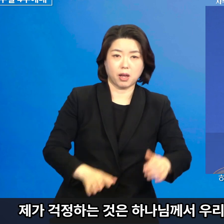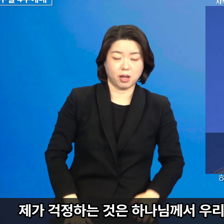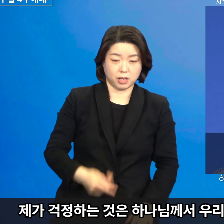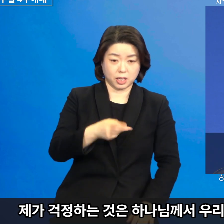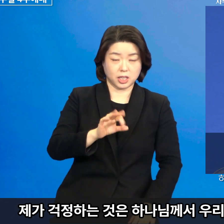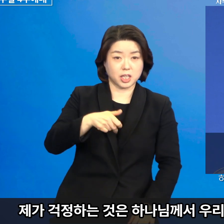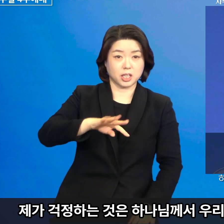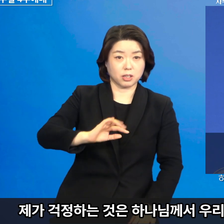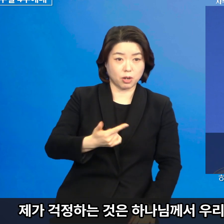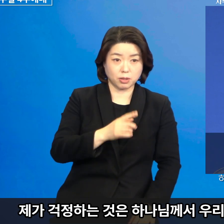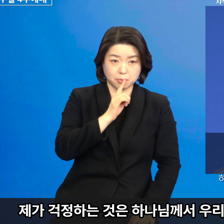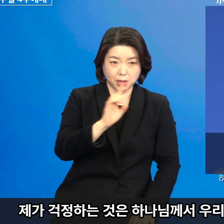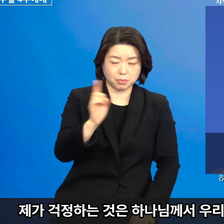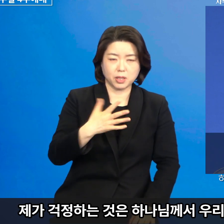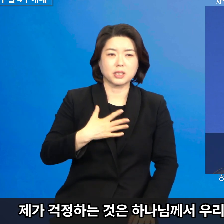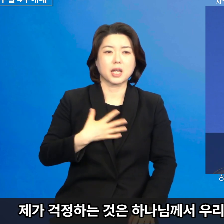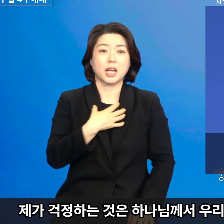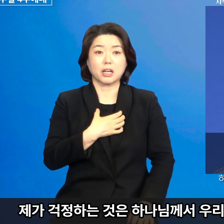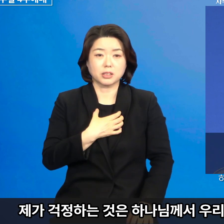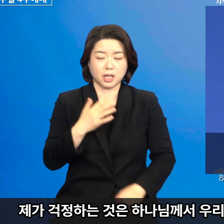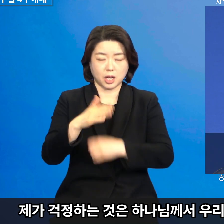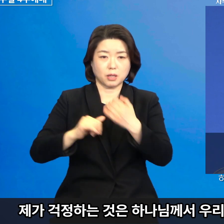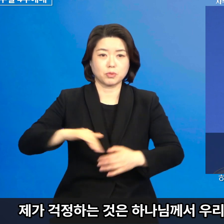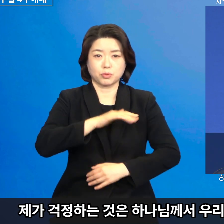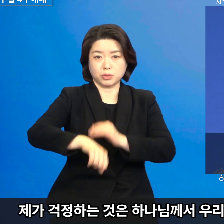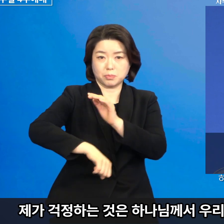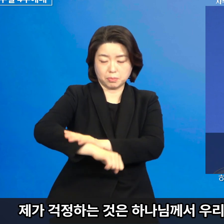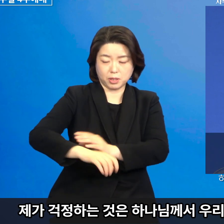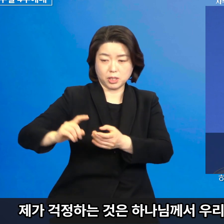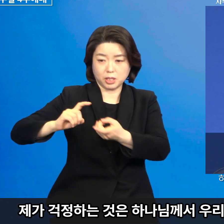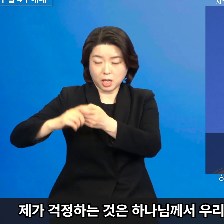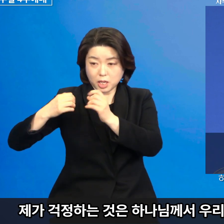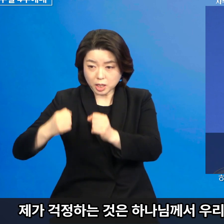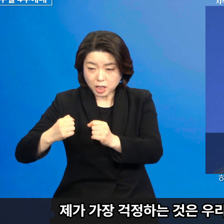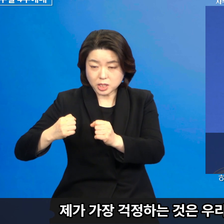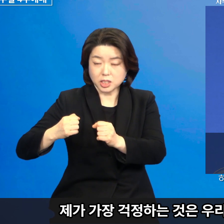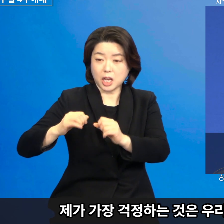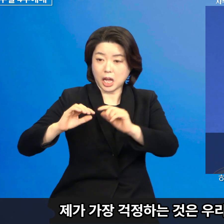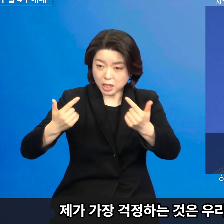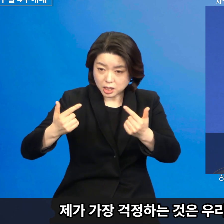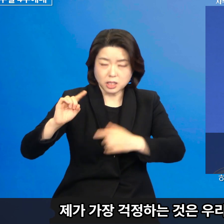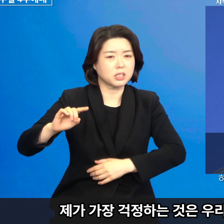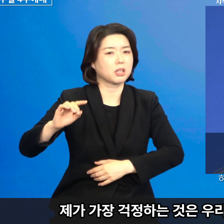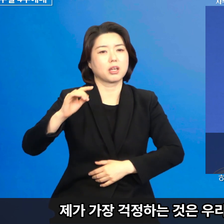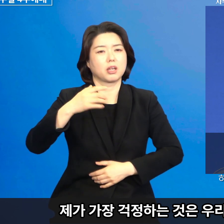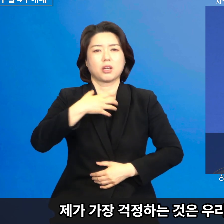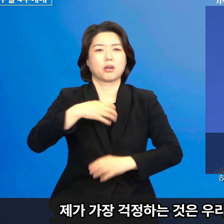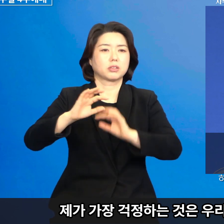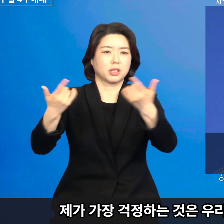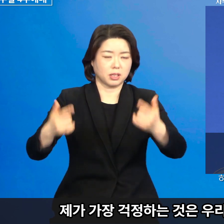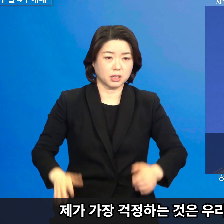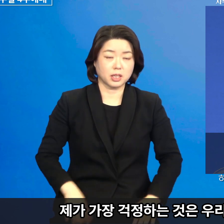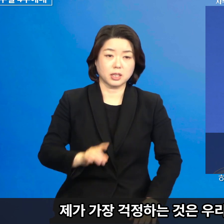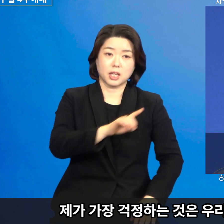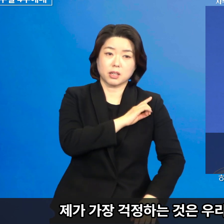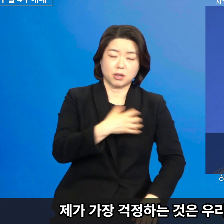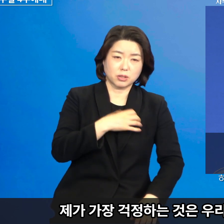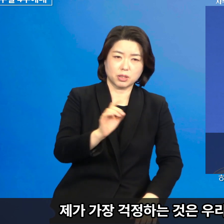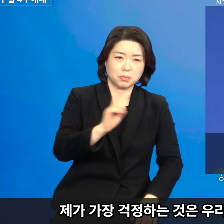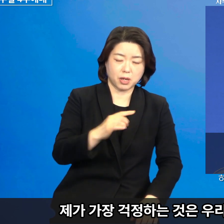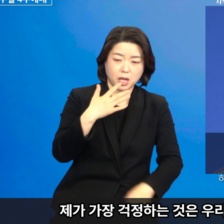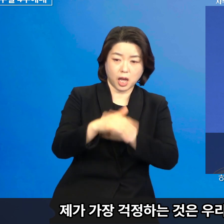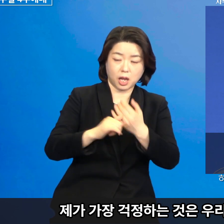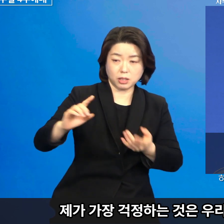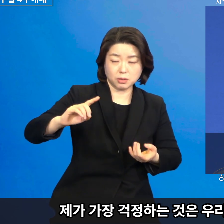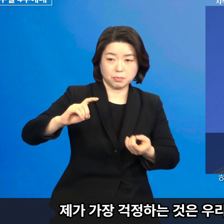제가 걱정하는 것은 하나님께서 우리 편에 계시는지 아닌지가 아닙니다. 제가 가장 걱정하는 것은 우리가 하나님 편에 서